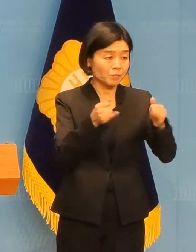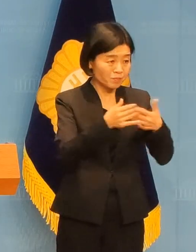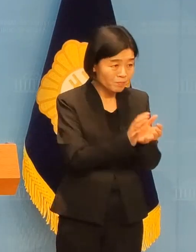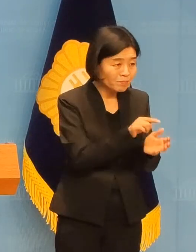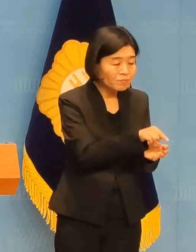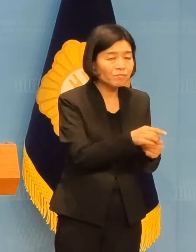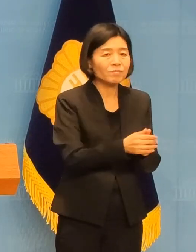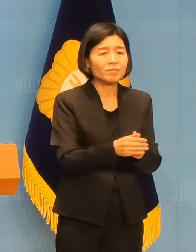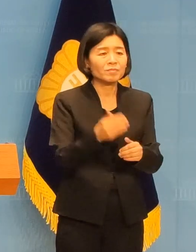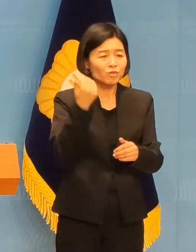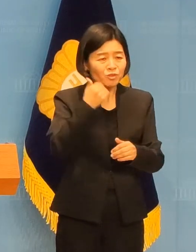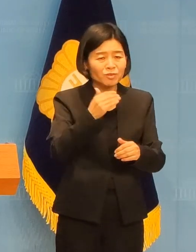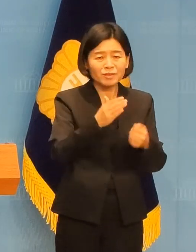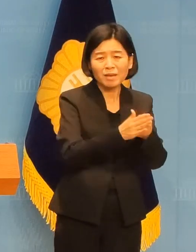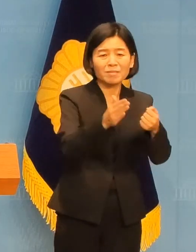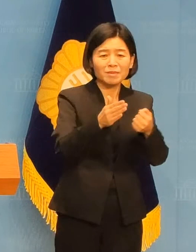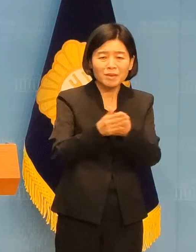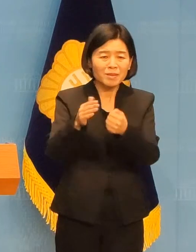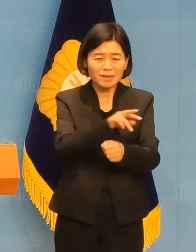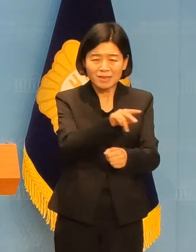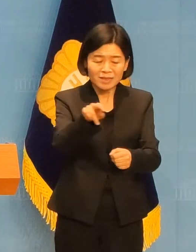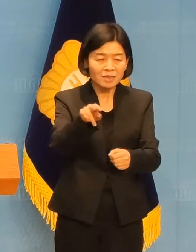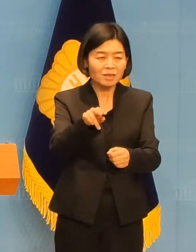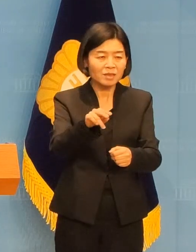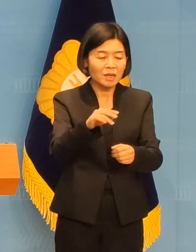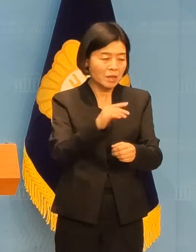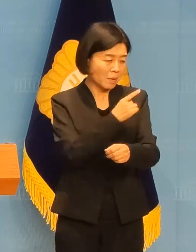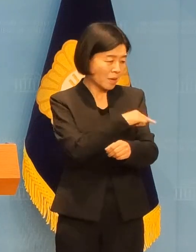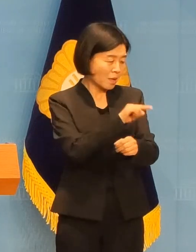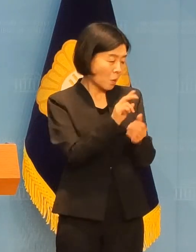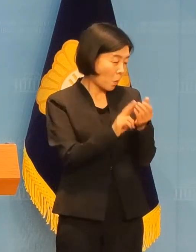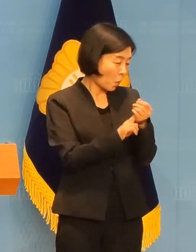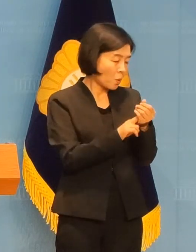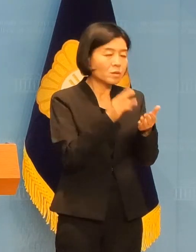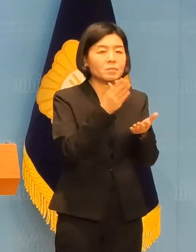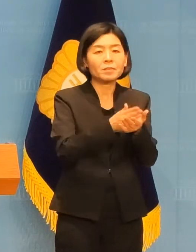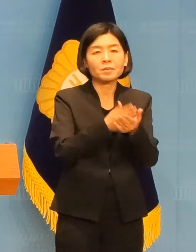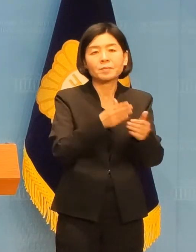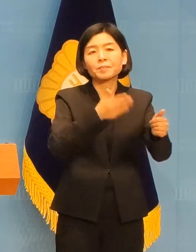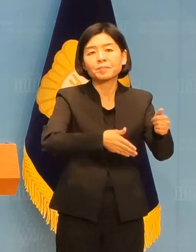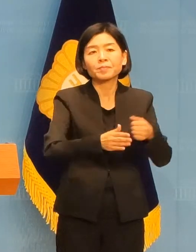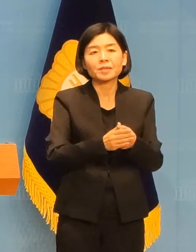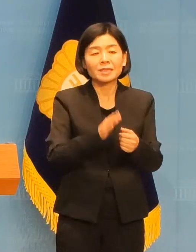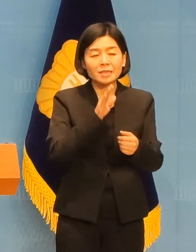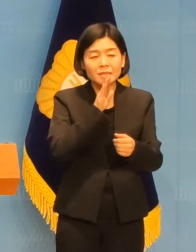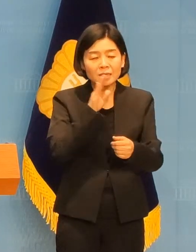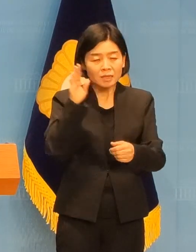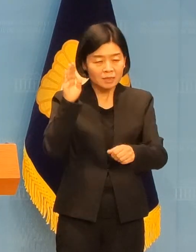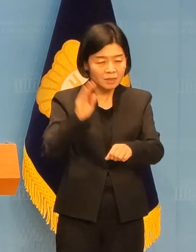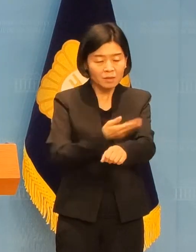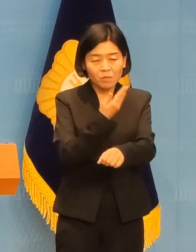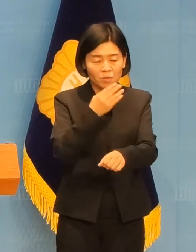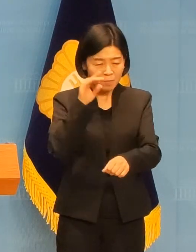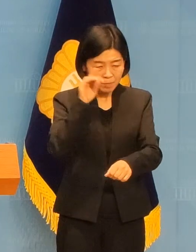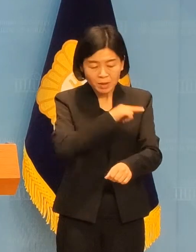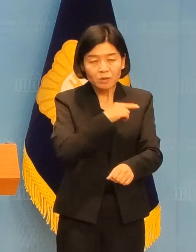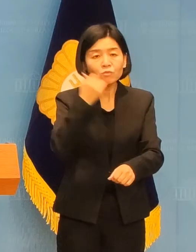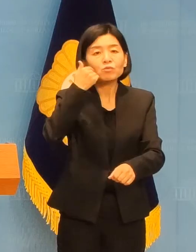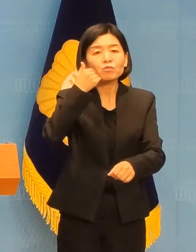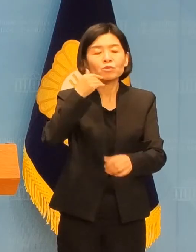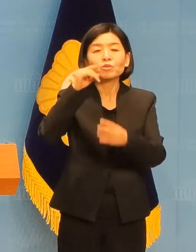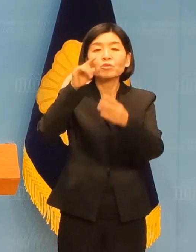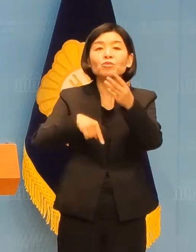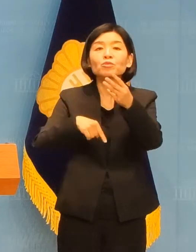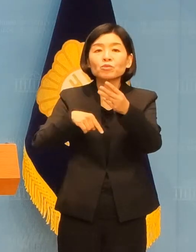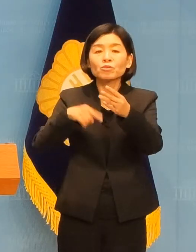이상 남 탓 정치로 무능을 가리지 마십시오. 진짜 워스트는 윤석열 정권의